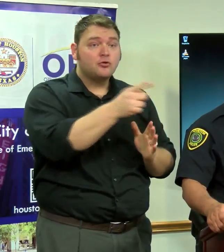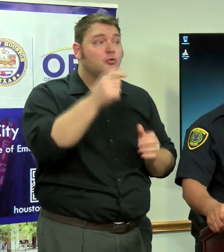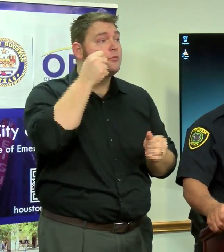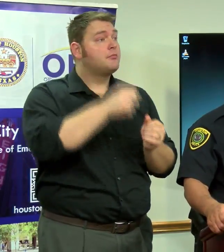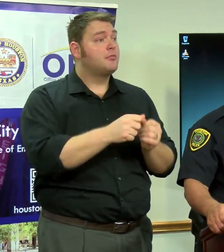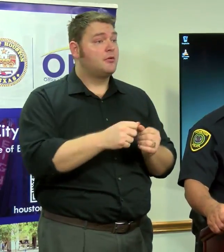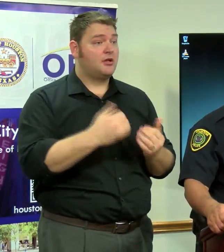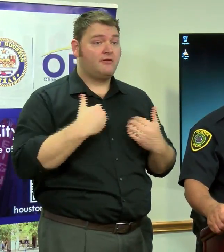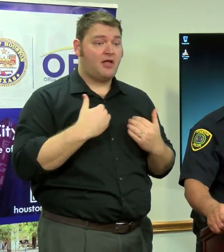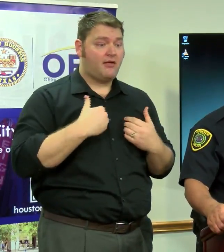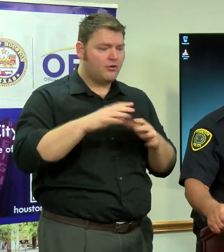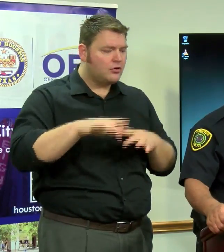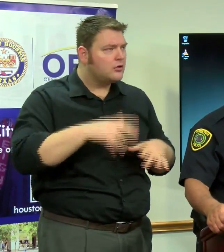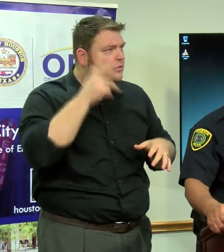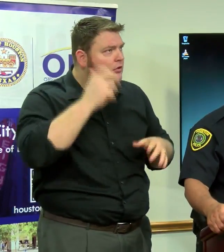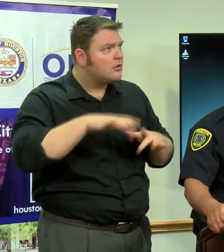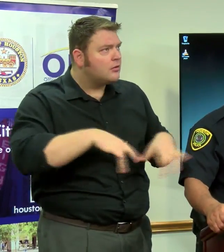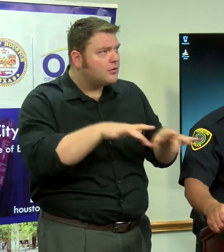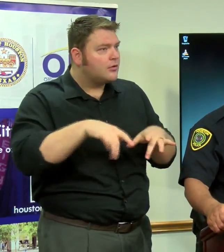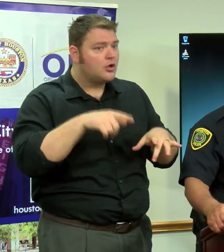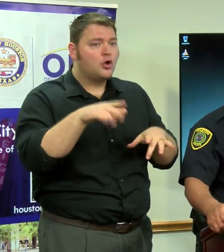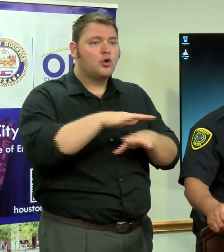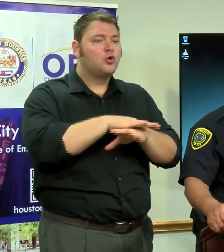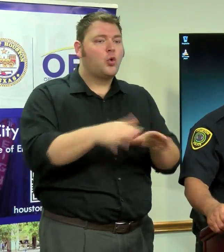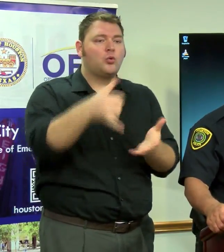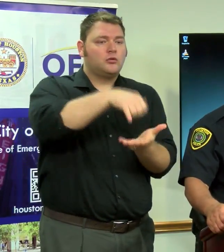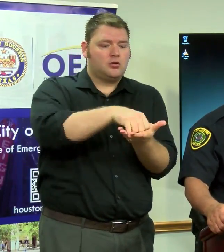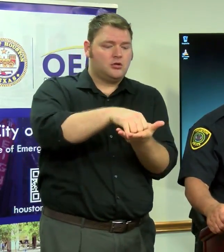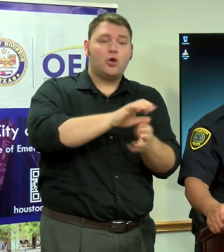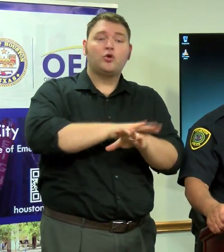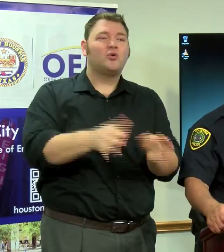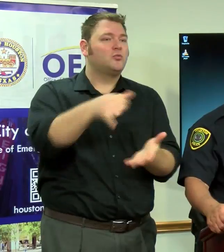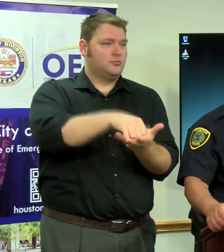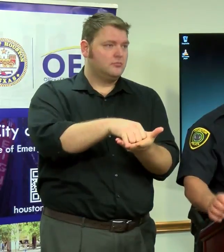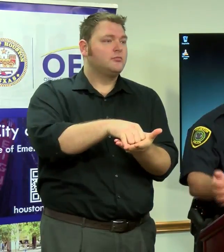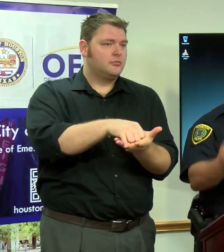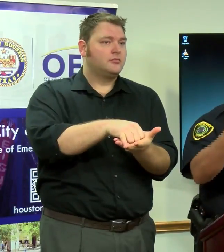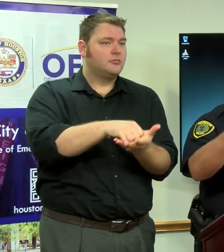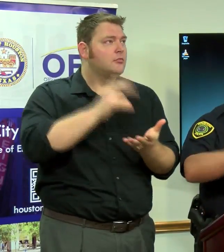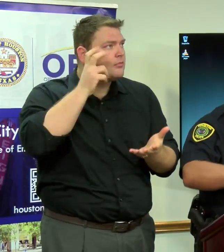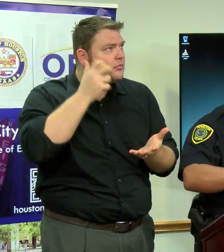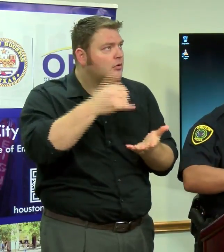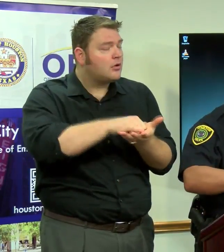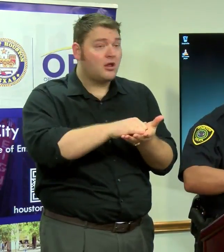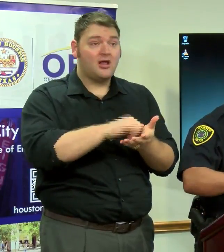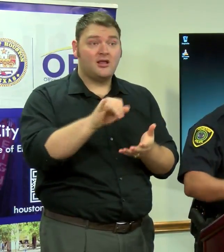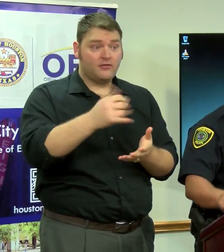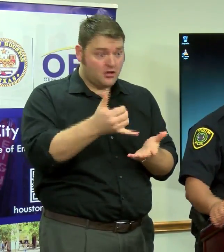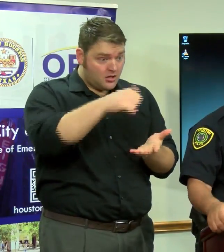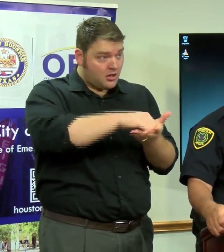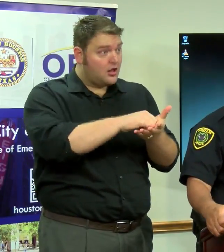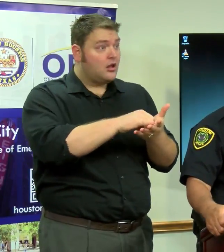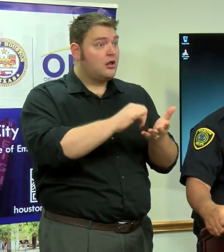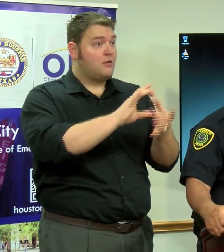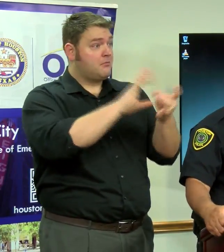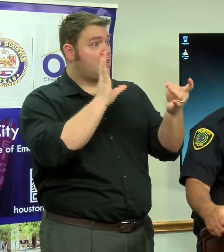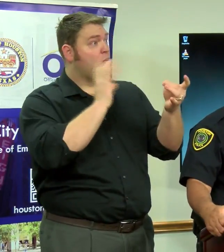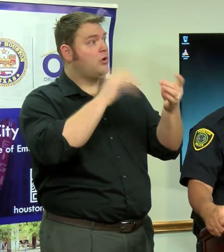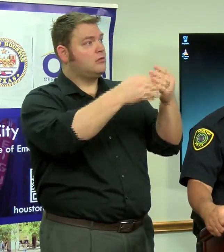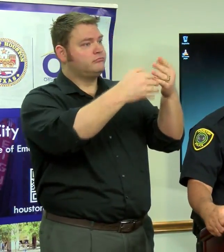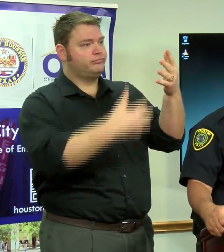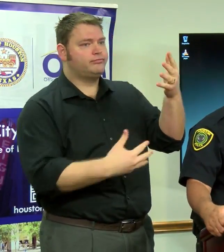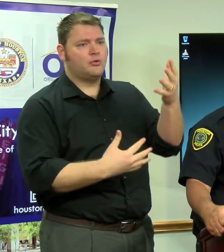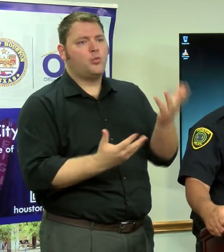tiene un recording que dice que no cuelgue, porque si cuelga va a ir abajo de la lista para